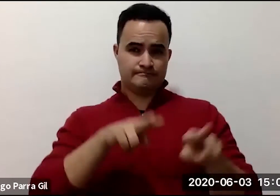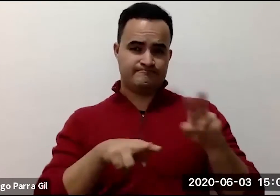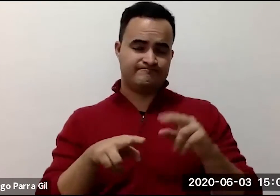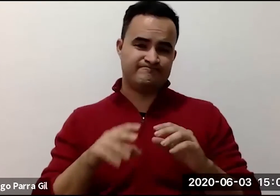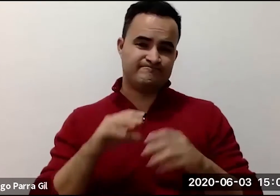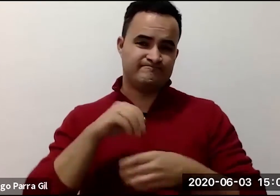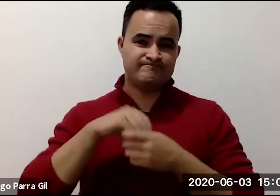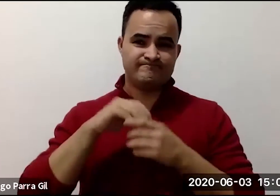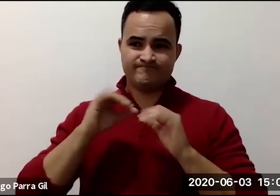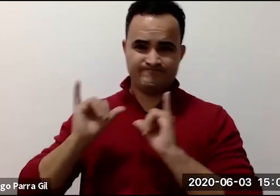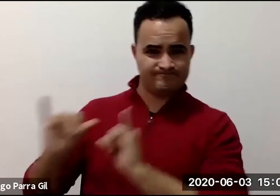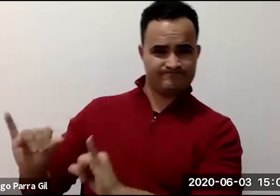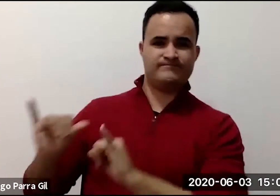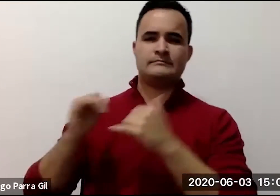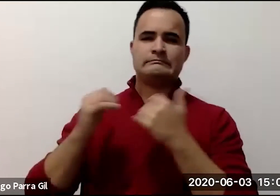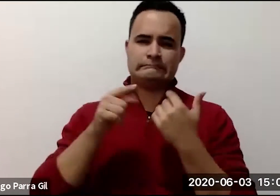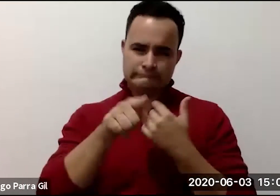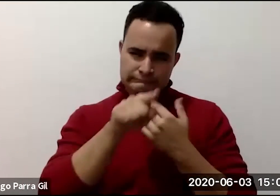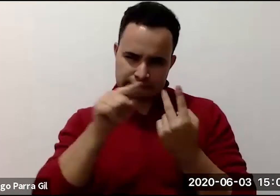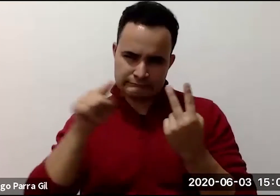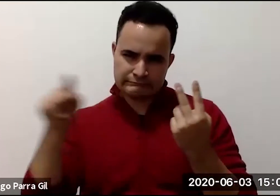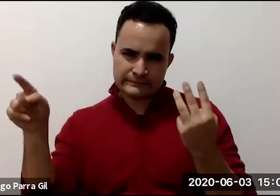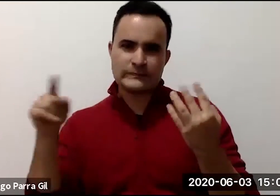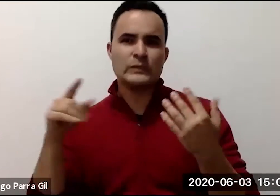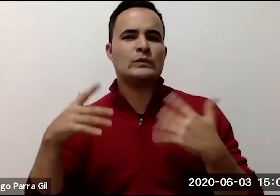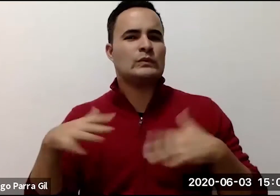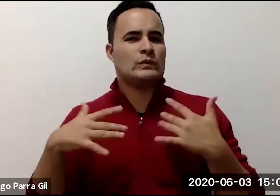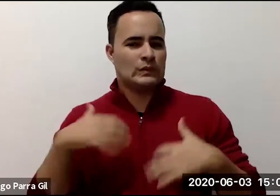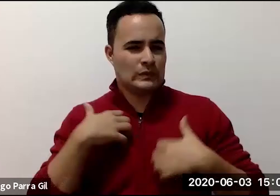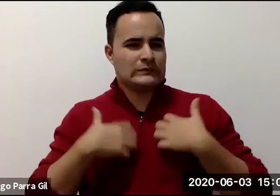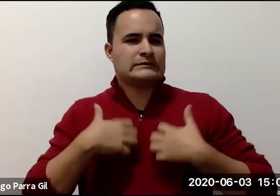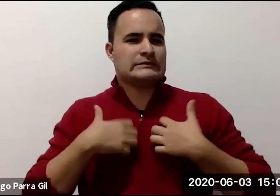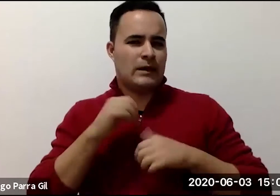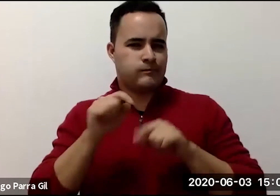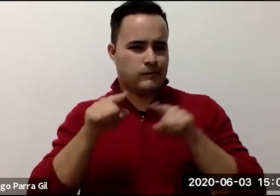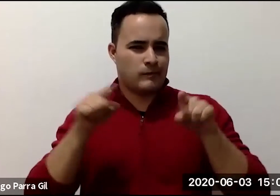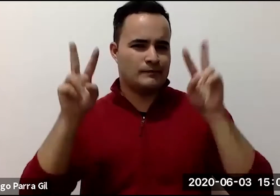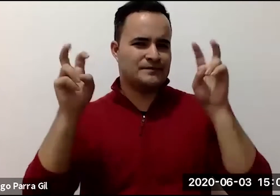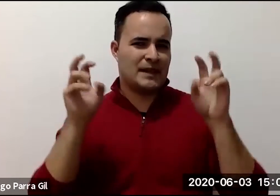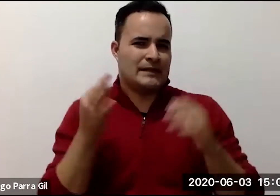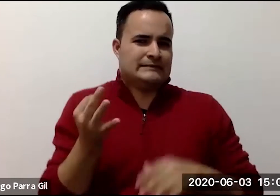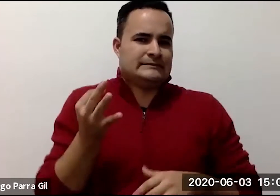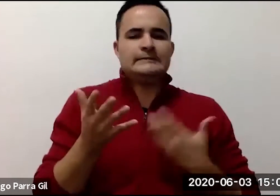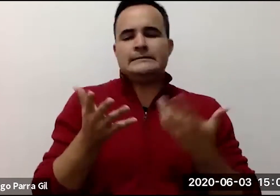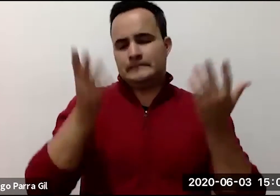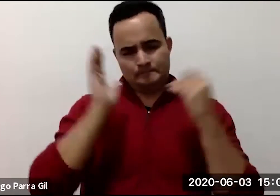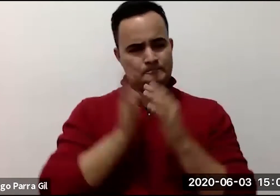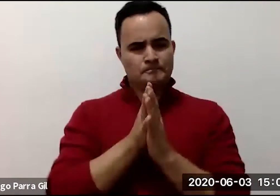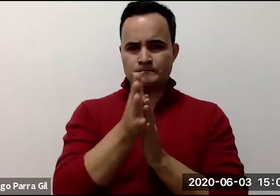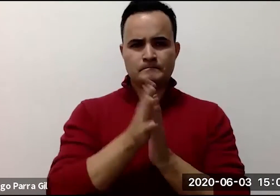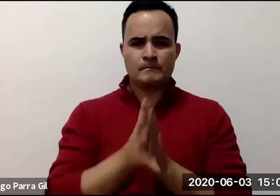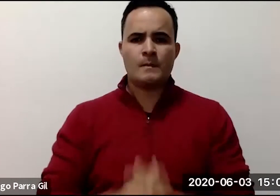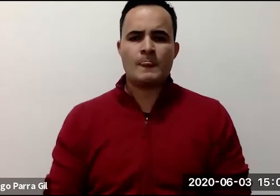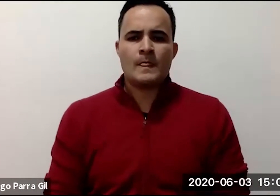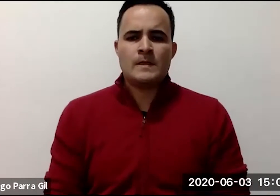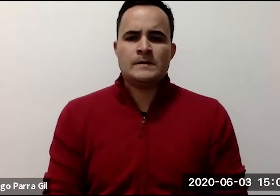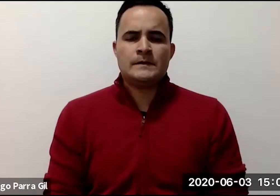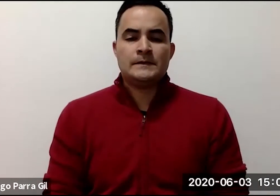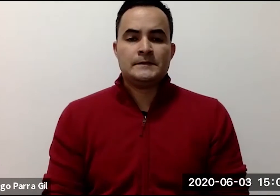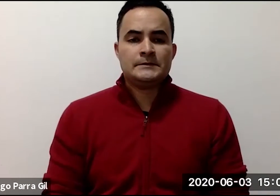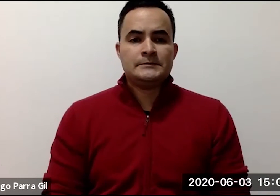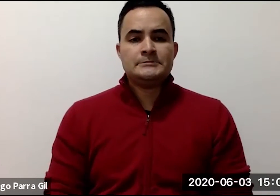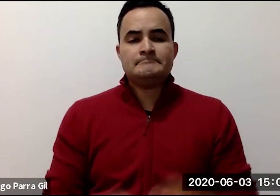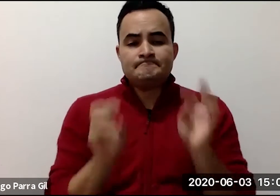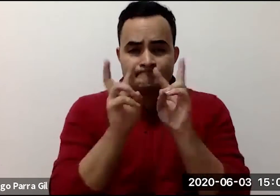confinamiento, los confinamientos. Para hacer relación a esto, en la experiencia propia de